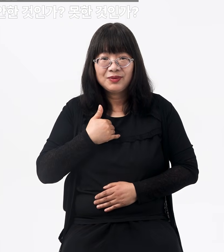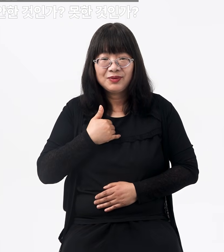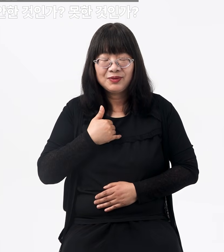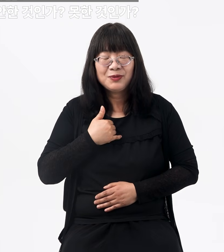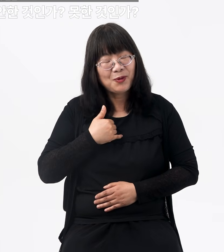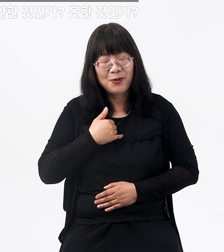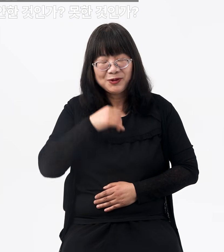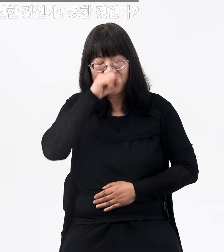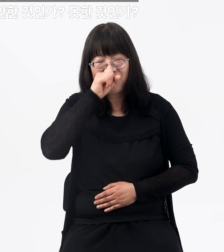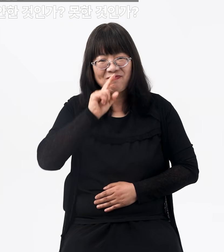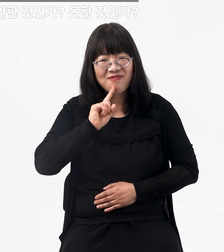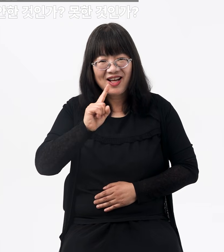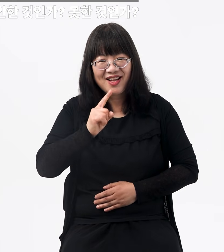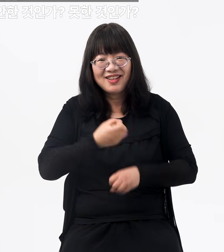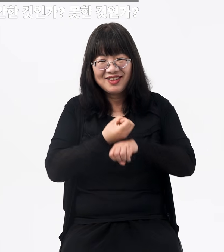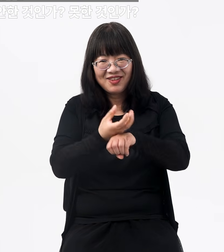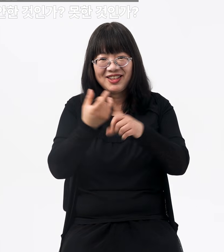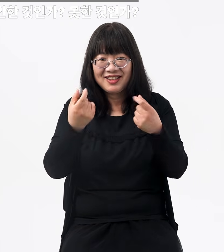해요.